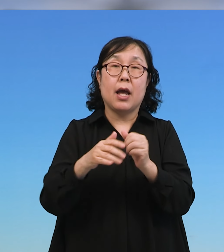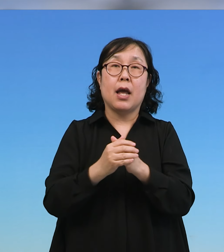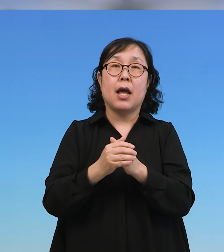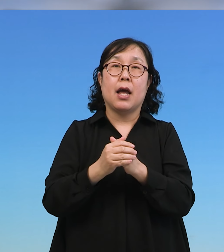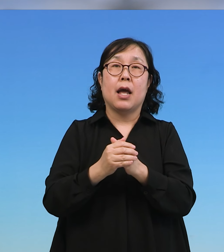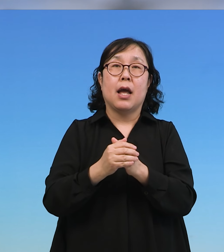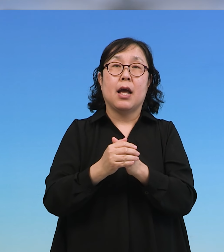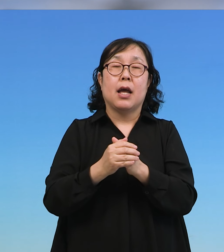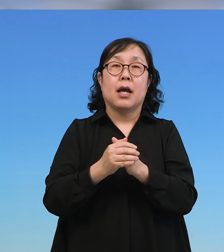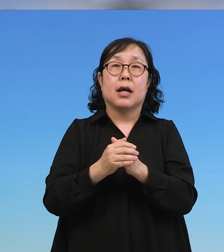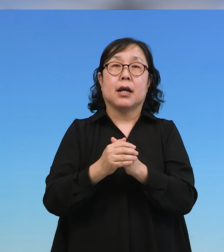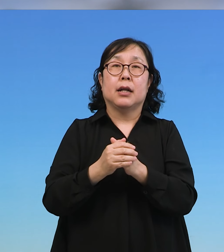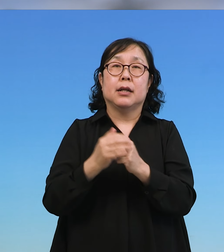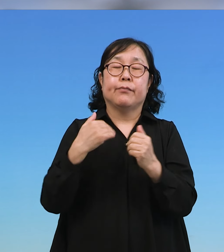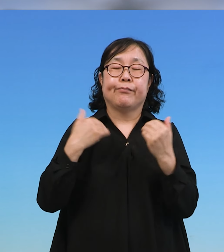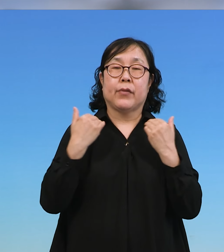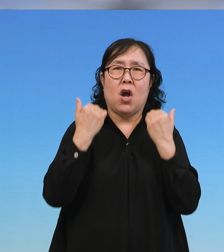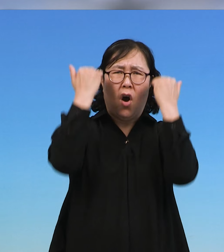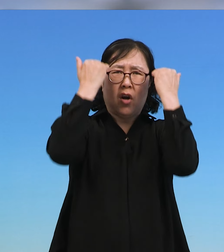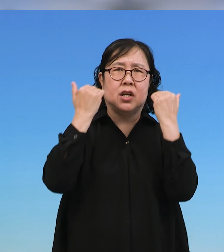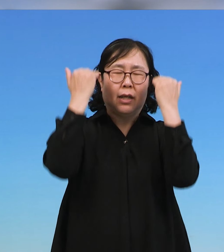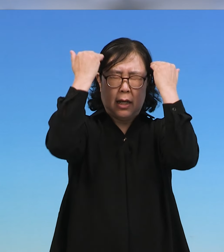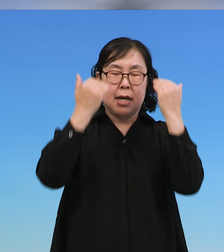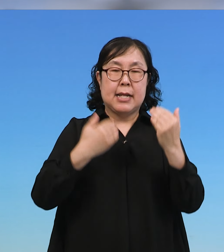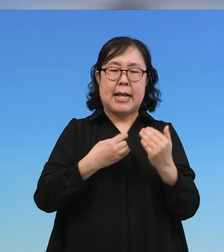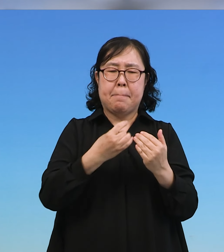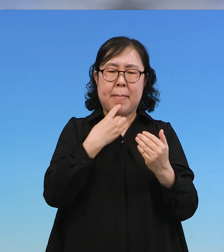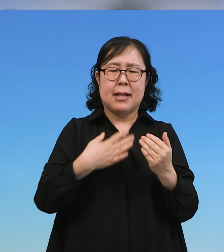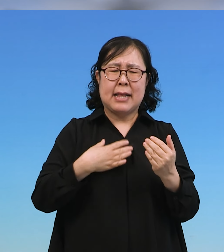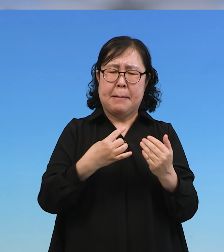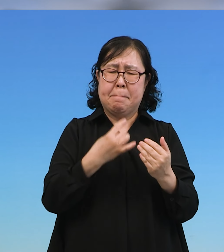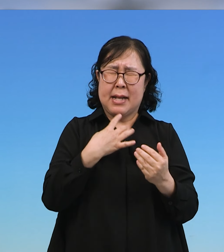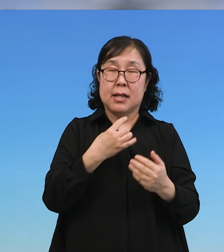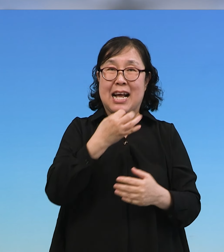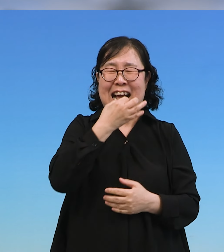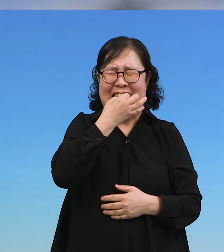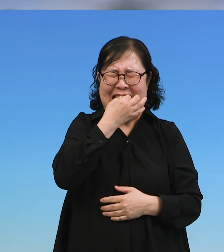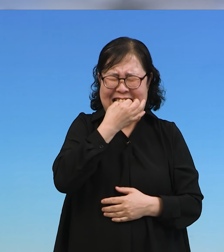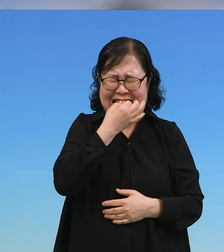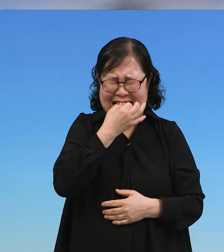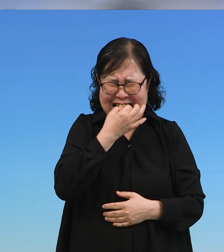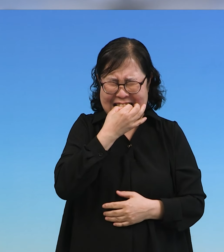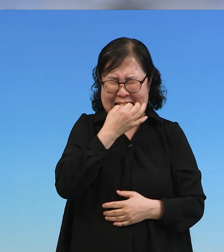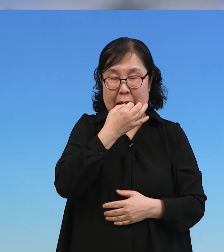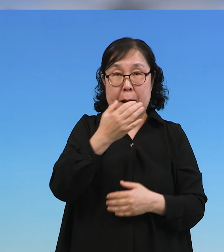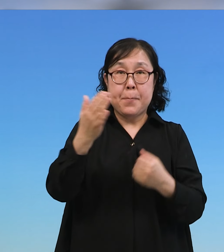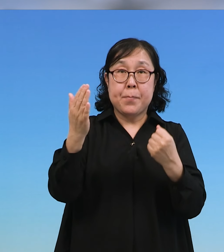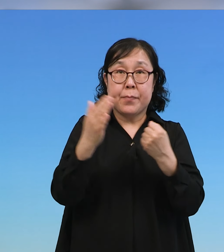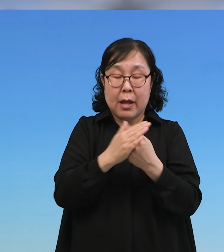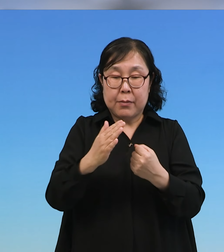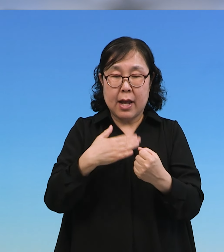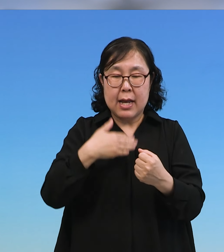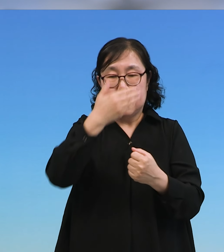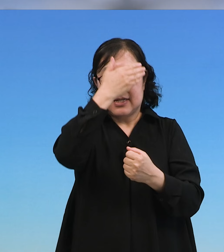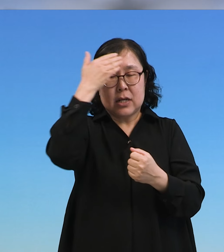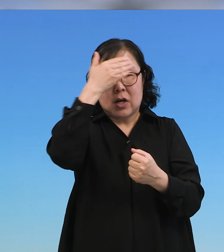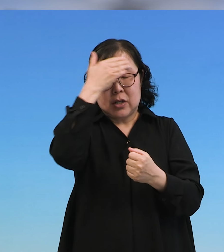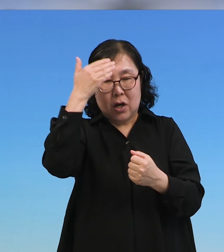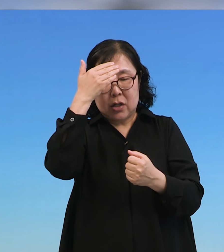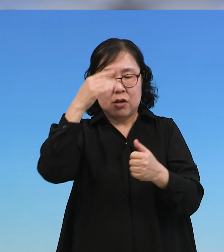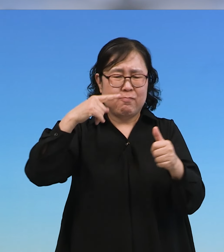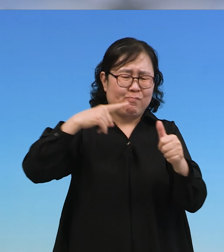기성세대가 그저 나 아니면 안 된다는 탐욕에 쩔어서 그 청년들을 죽이려고 혈안이 되어